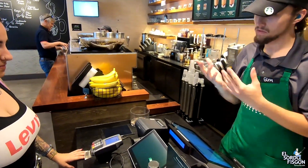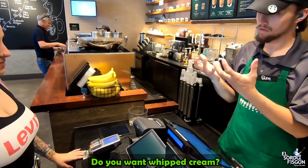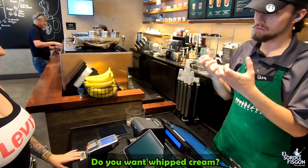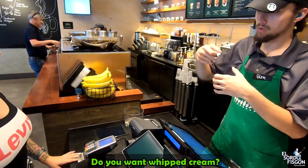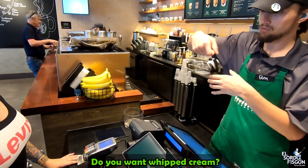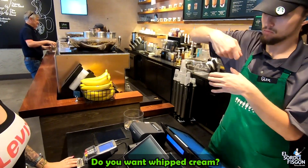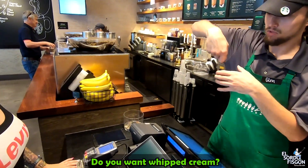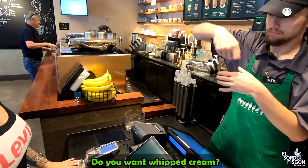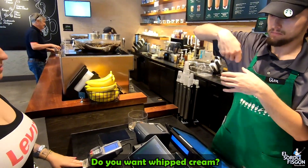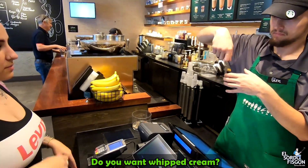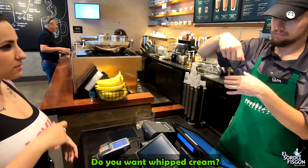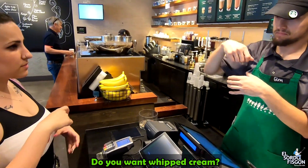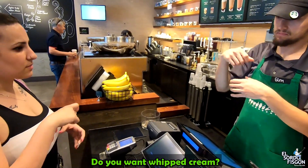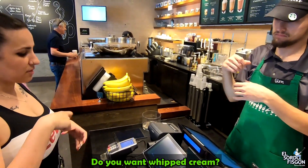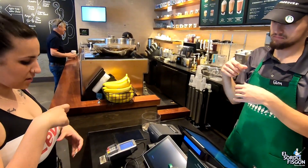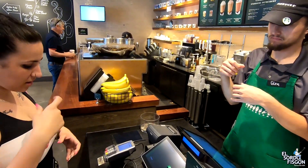Do you want whipped cream?